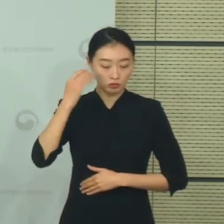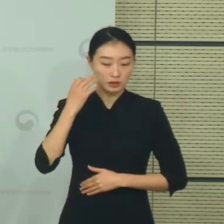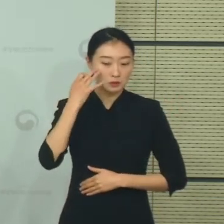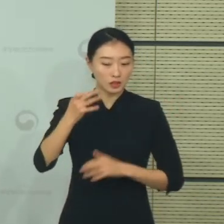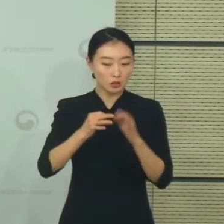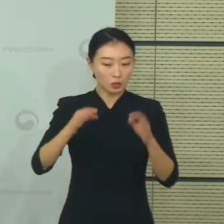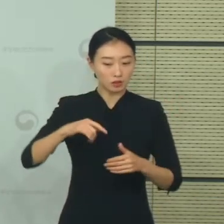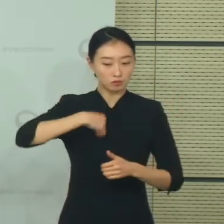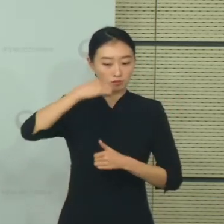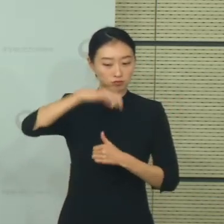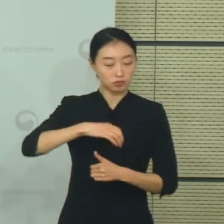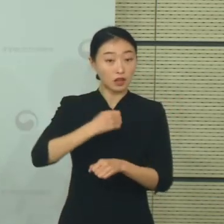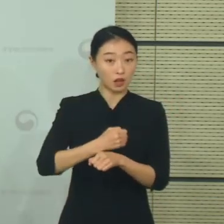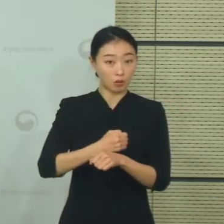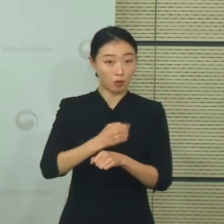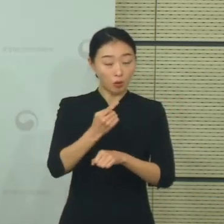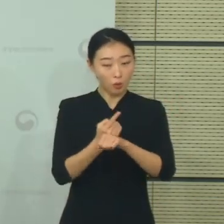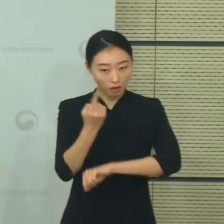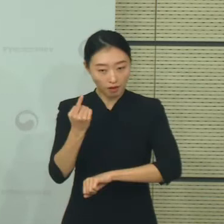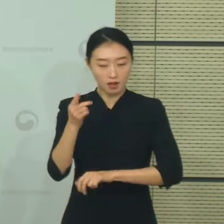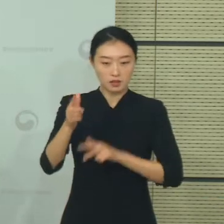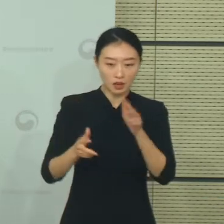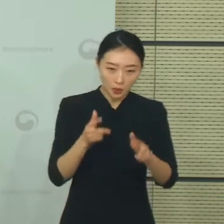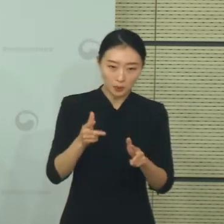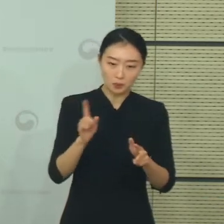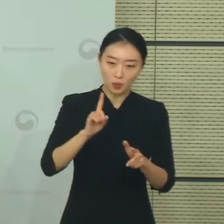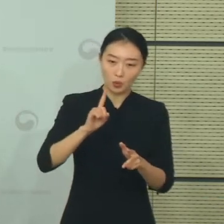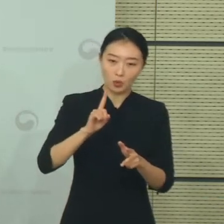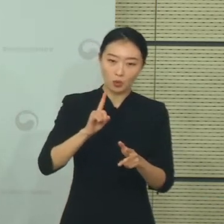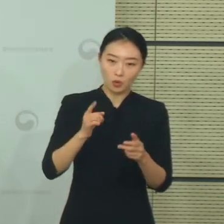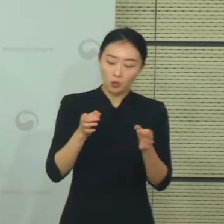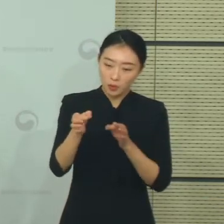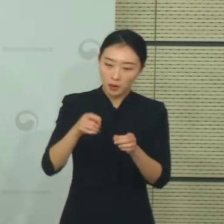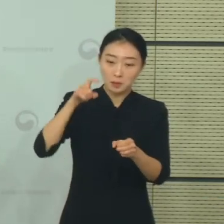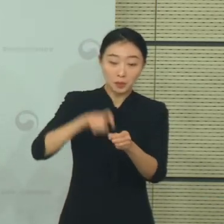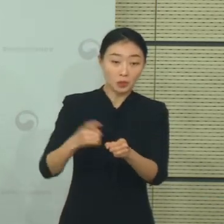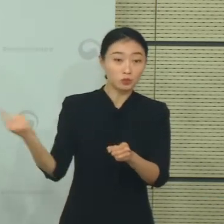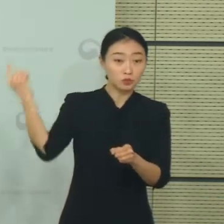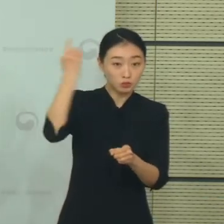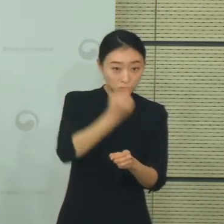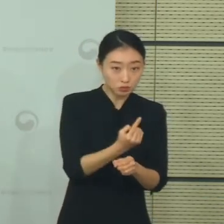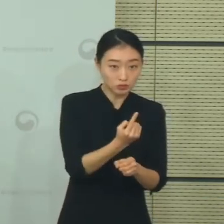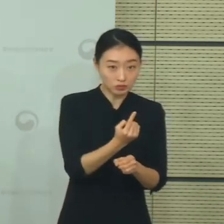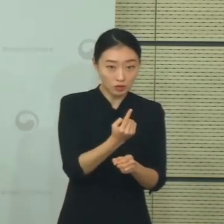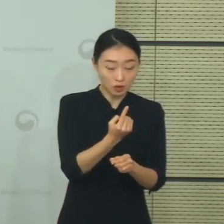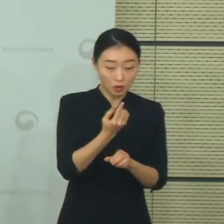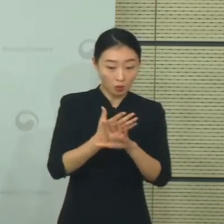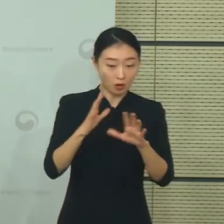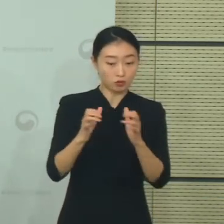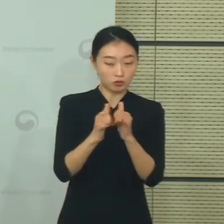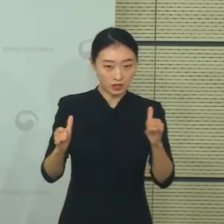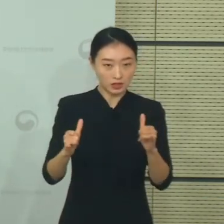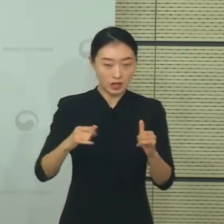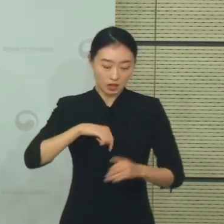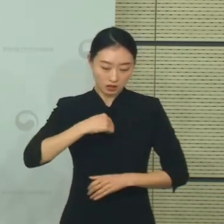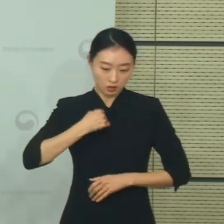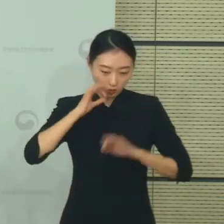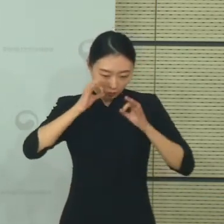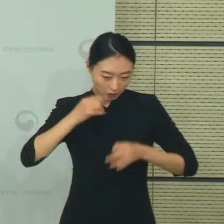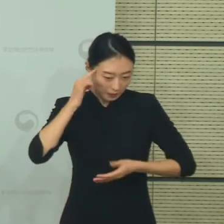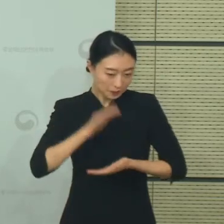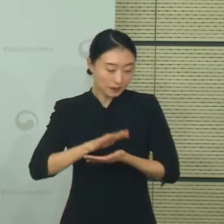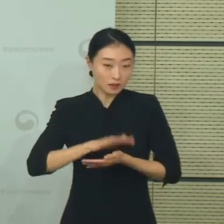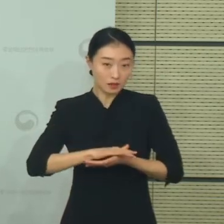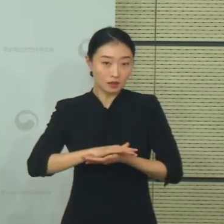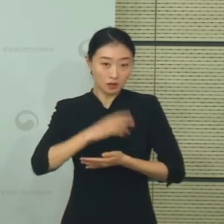되며, 이외에 사업이나 공무 등 단기체류 목적으로 입국한 외국인은 능동감시를 강화하여 체류기간 동안